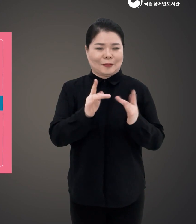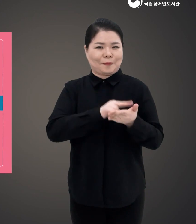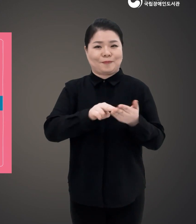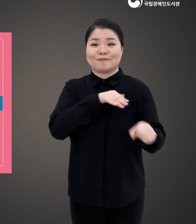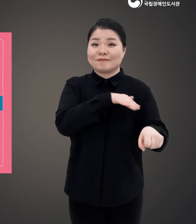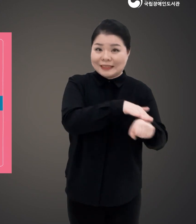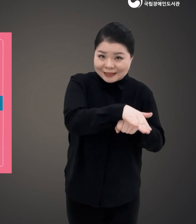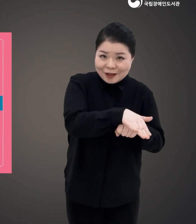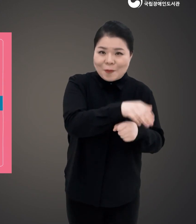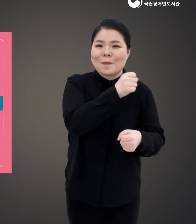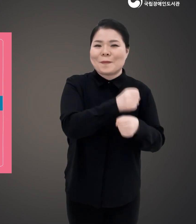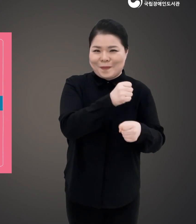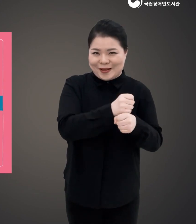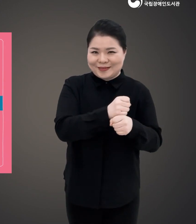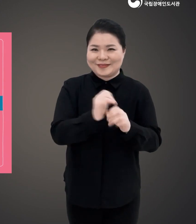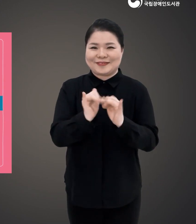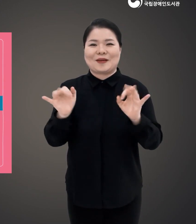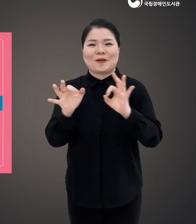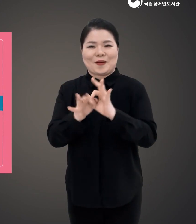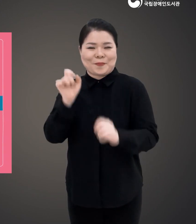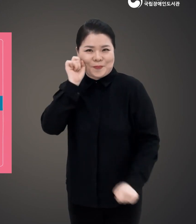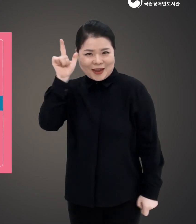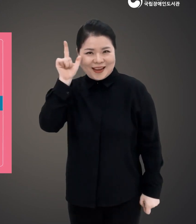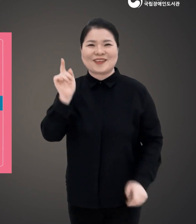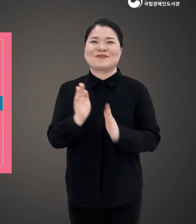최초의 웹툰형 인간관계 자기계발서.